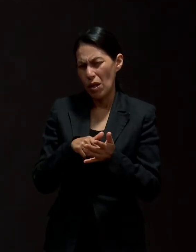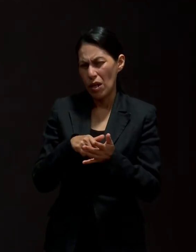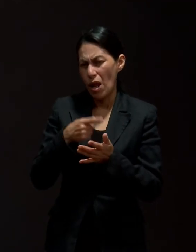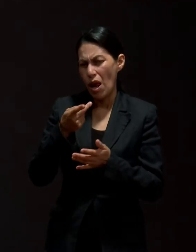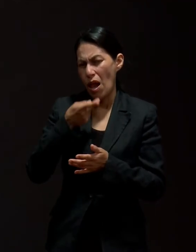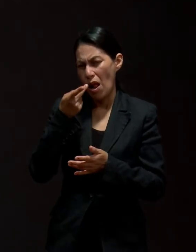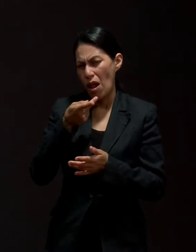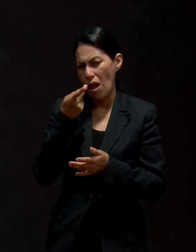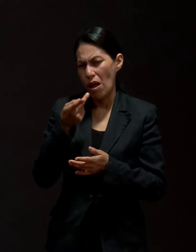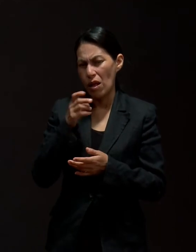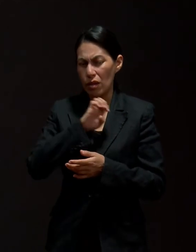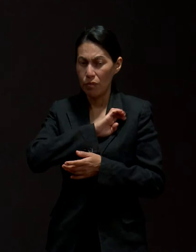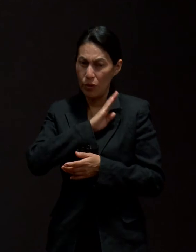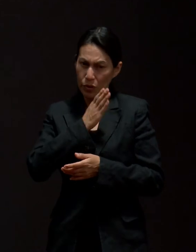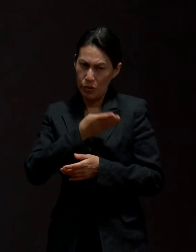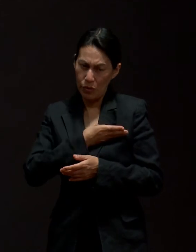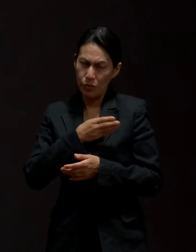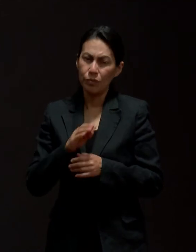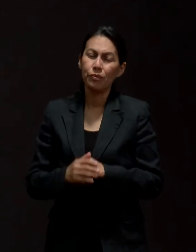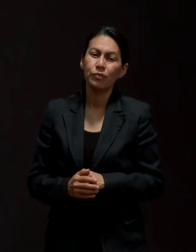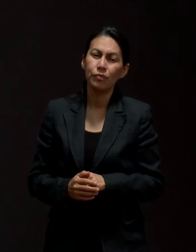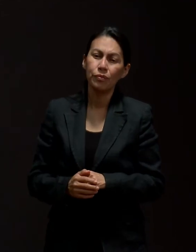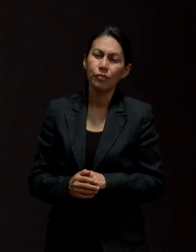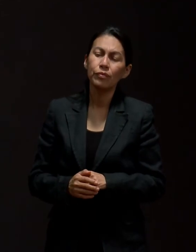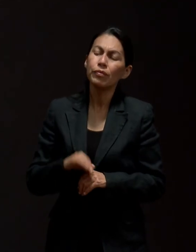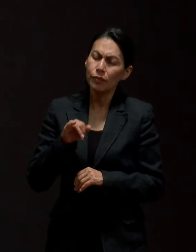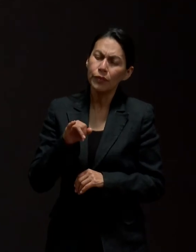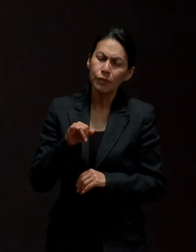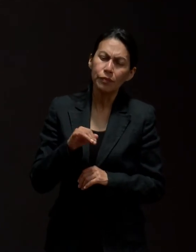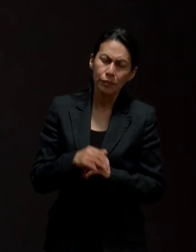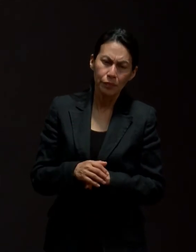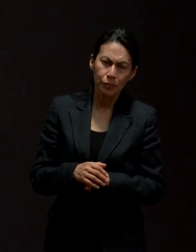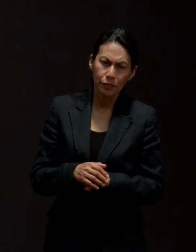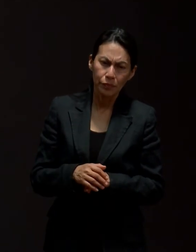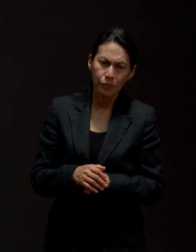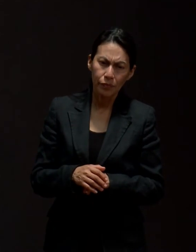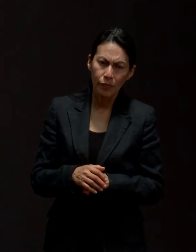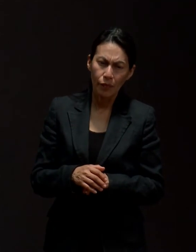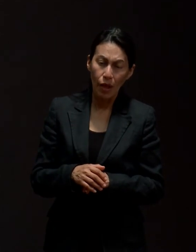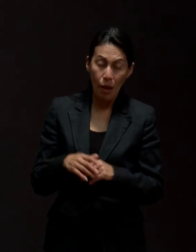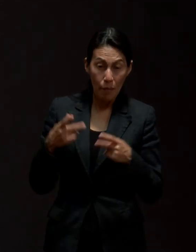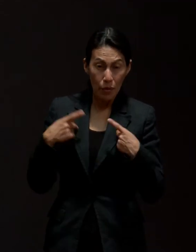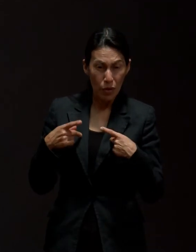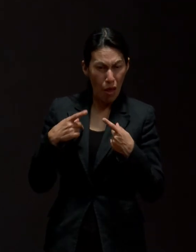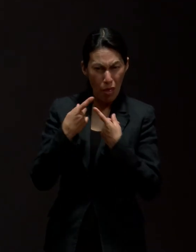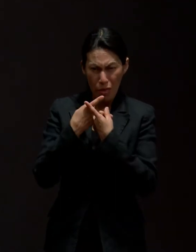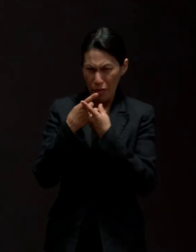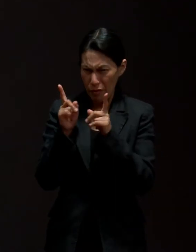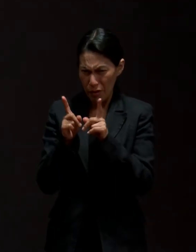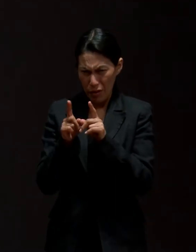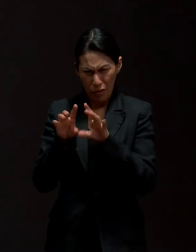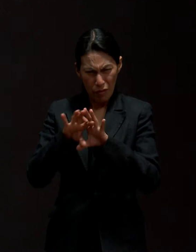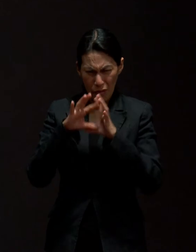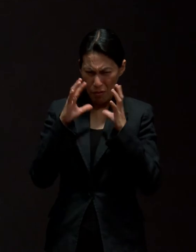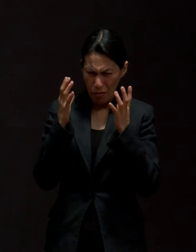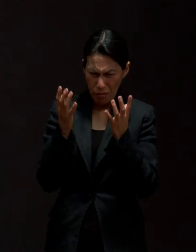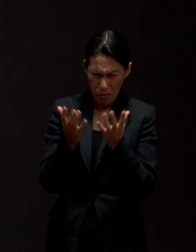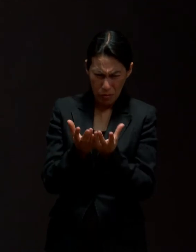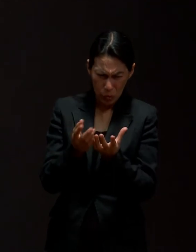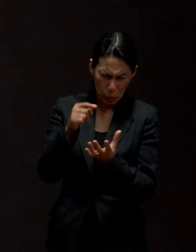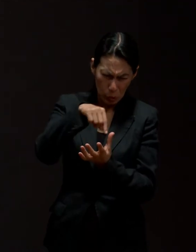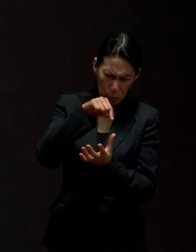así. Que hablan español. Sí, que hablan español. Sí, sí. Personas de, personas de